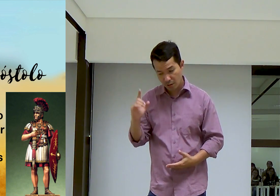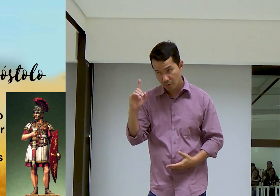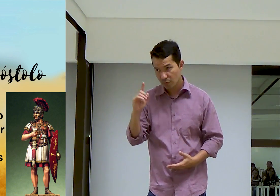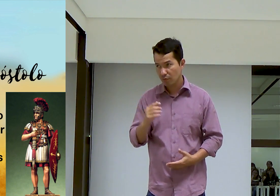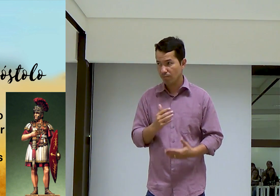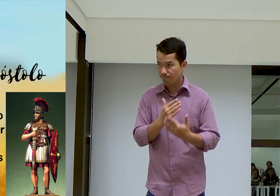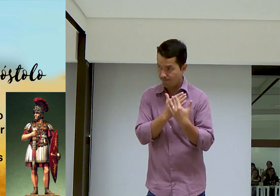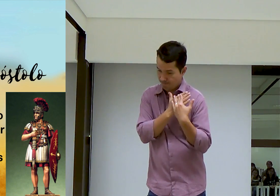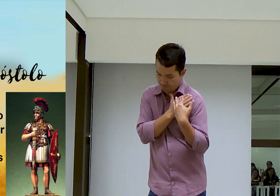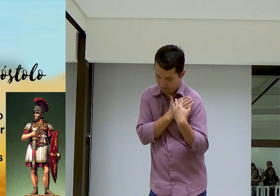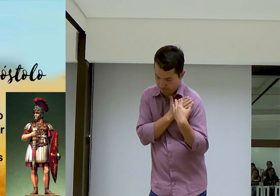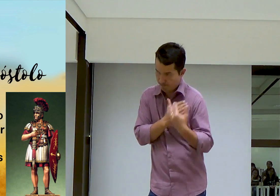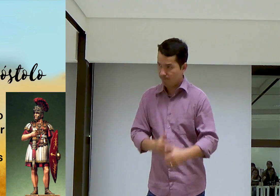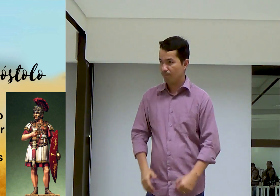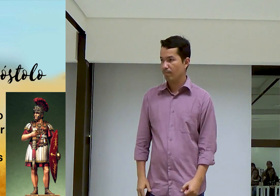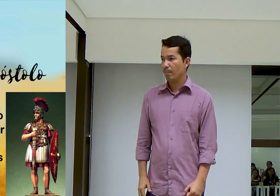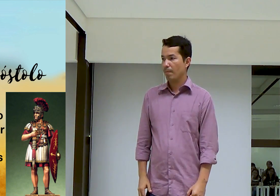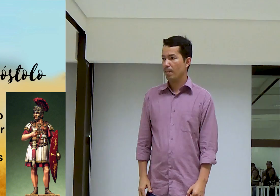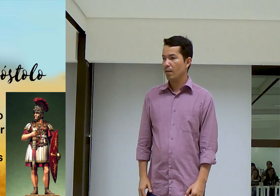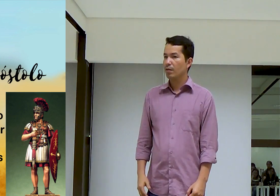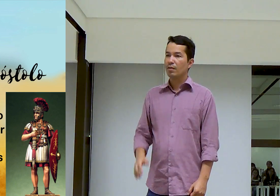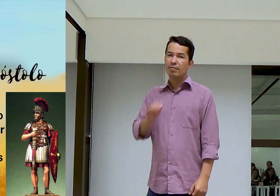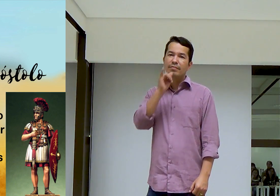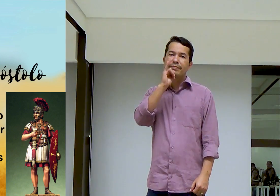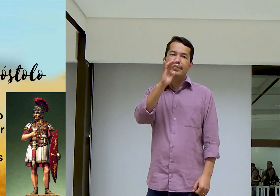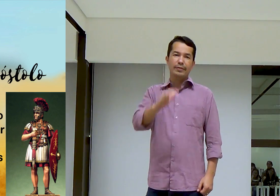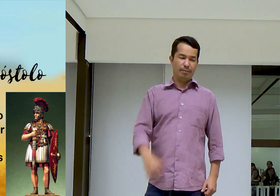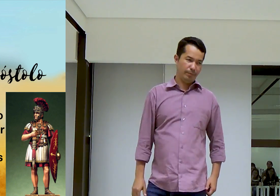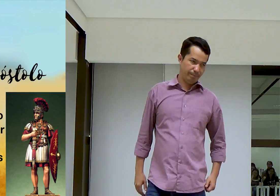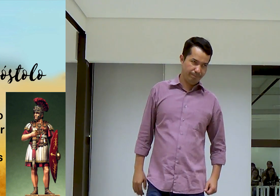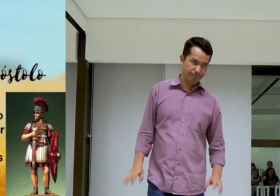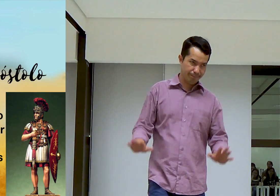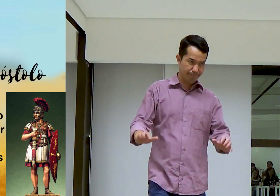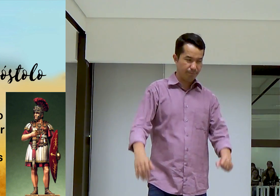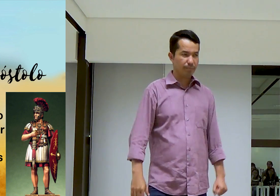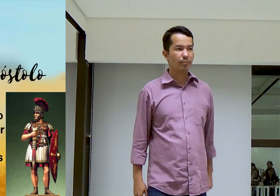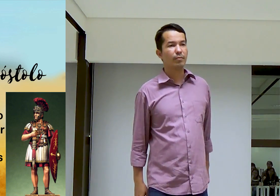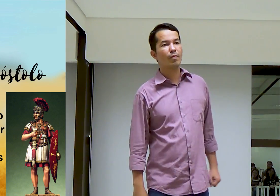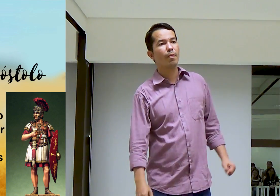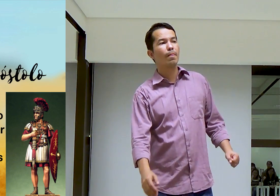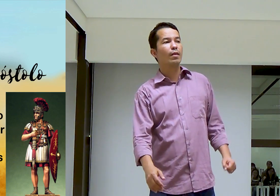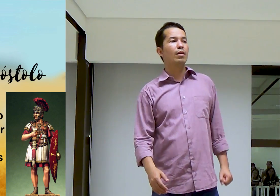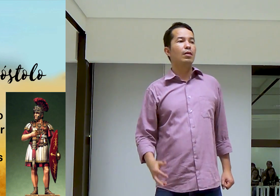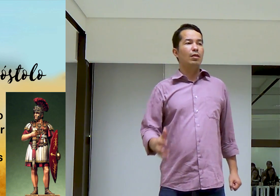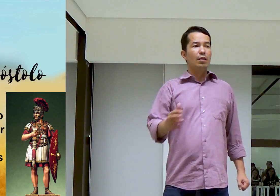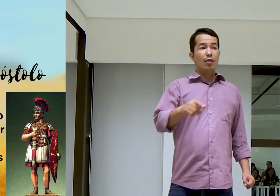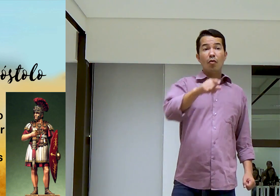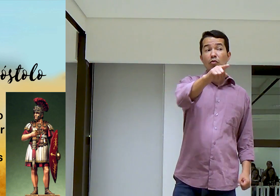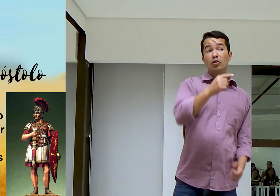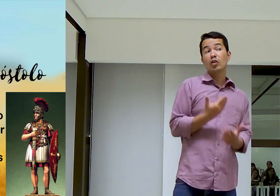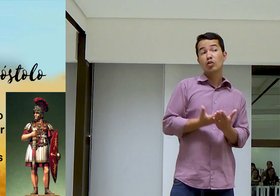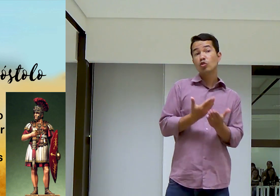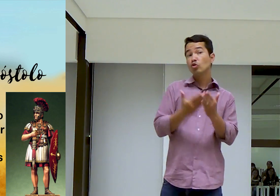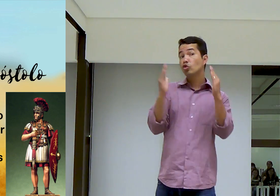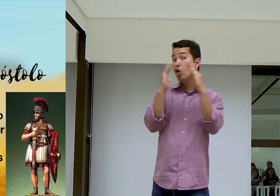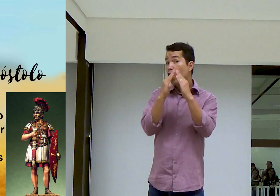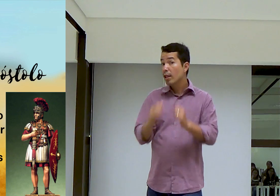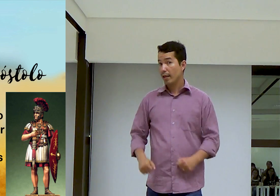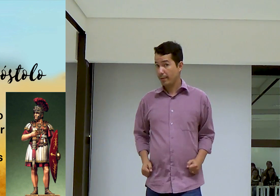anunciar. Tem que mostrar que você serve, tem que mostrar que você é responsável por isso. Veja só, por exemplo,